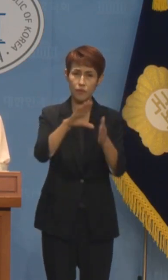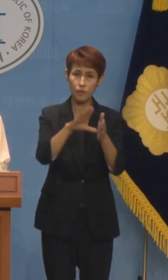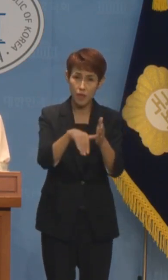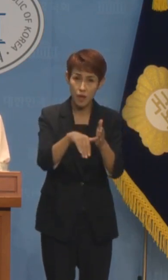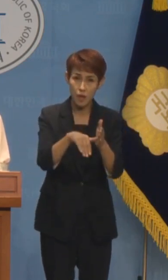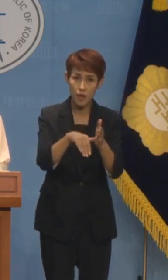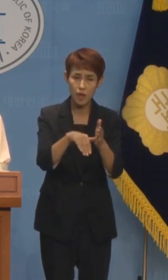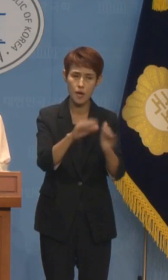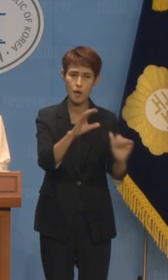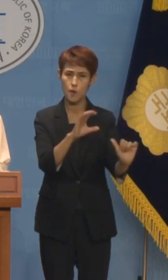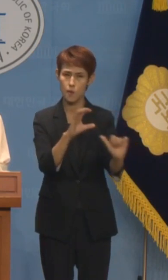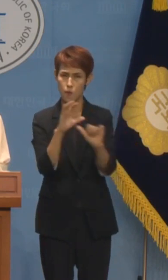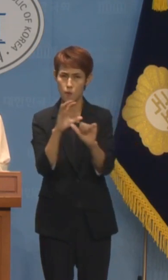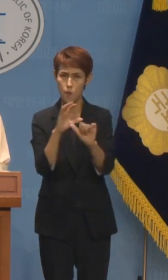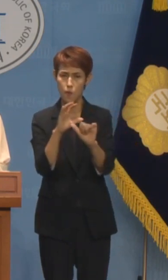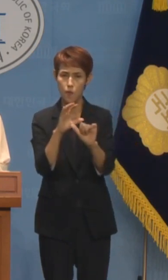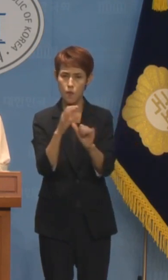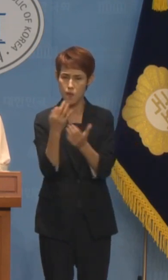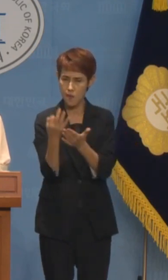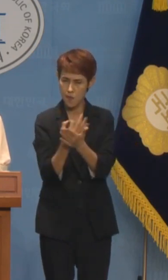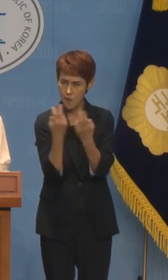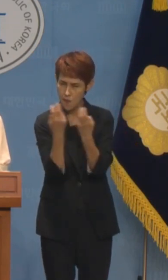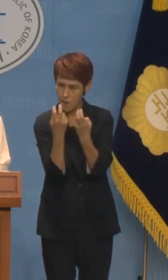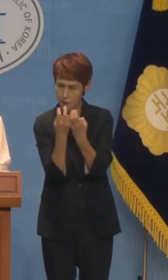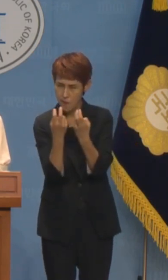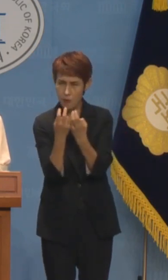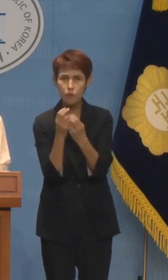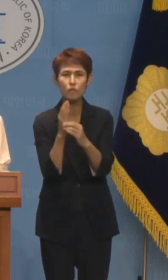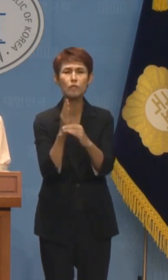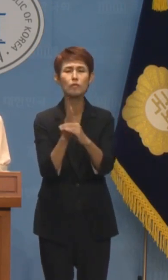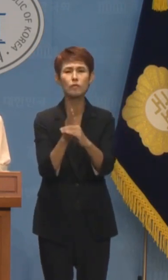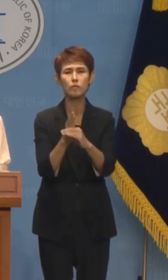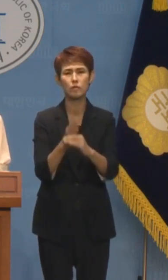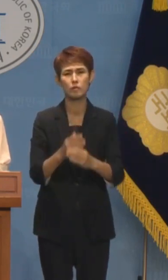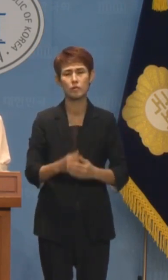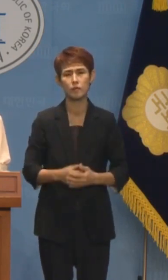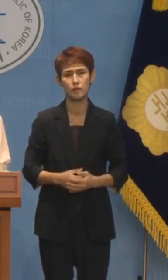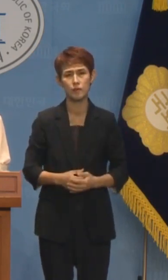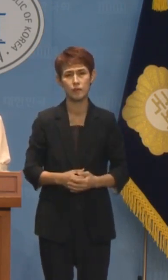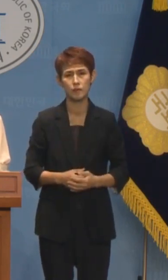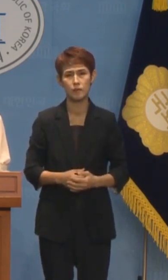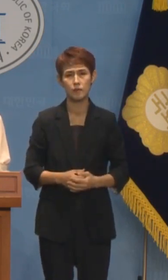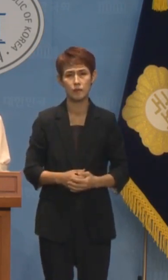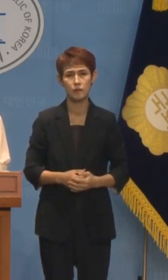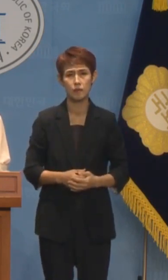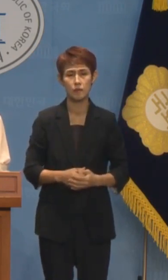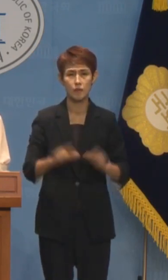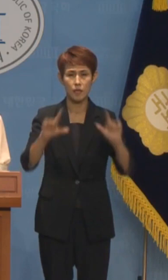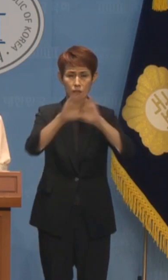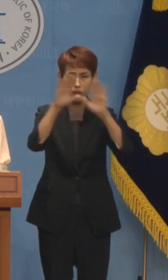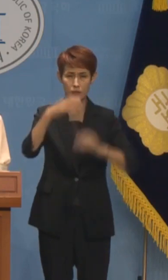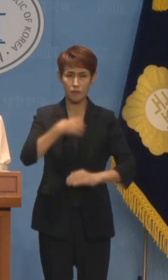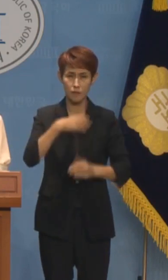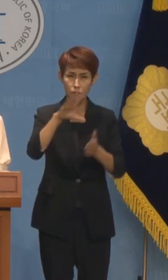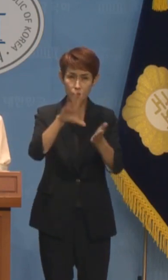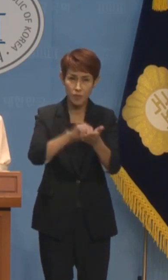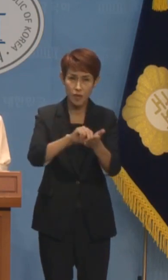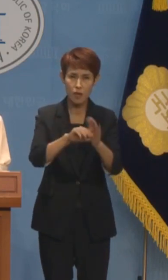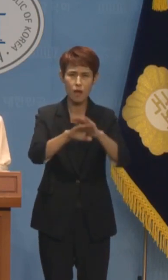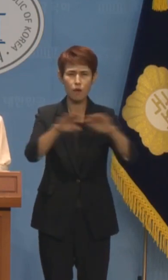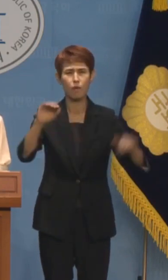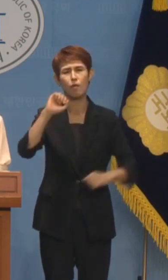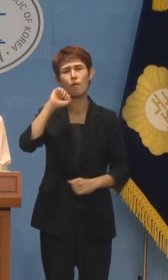오히려 이용하여 이윤 추구에만 혈안이 되어 있습니다 이렇게 해서는 재난을 막을 수 없다는